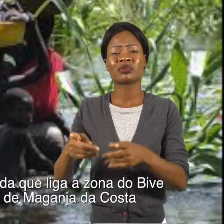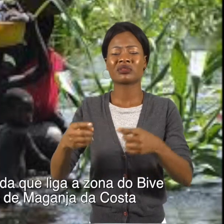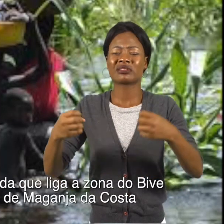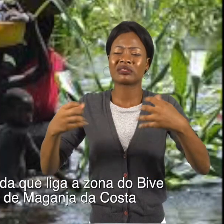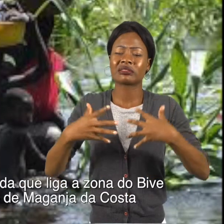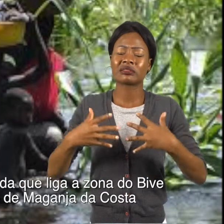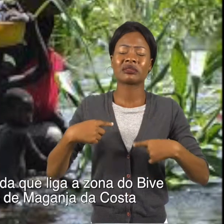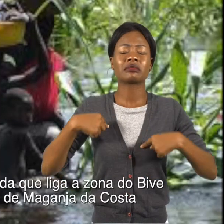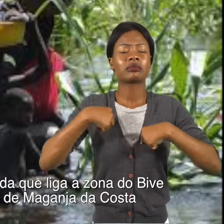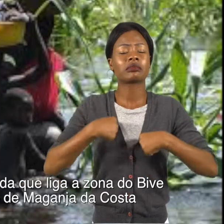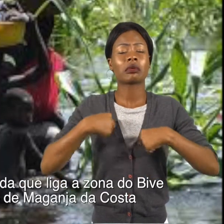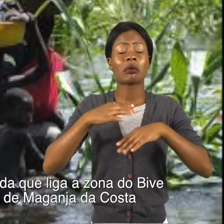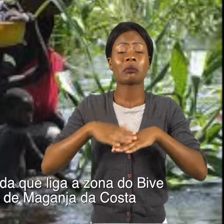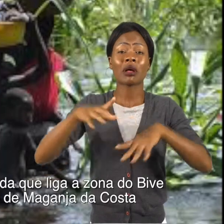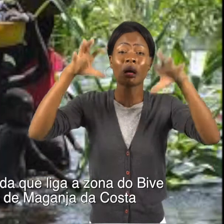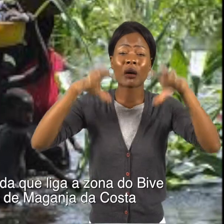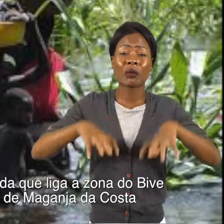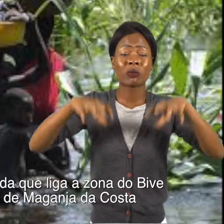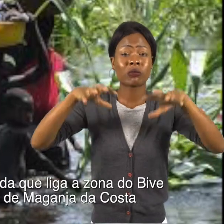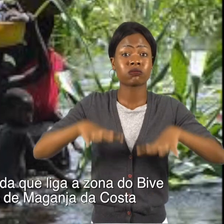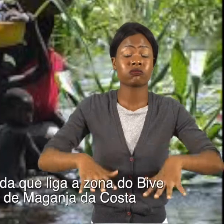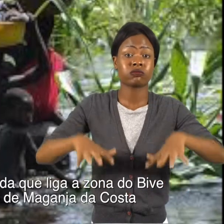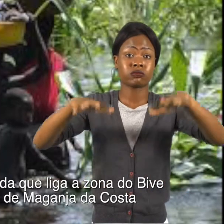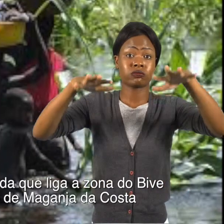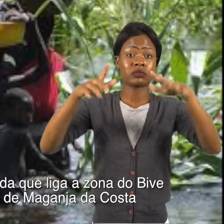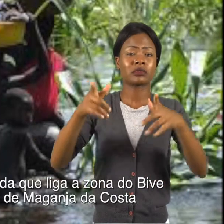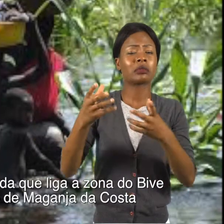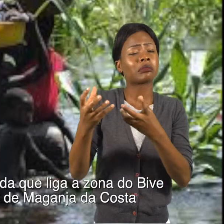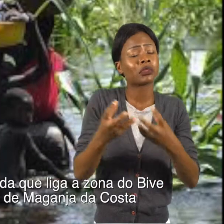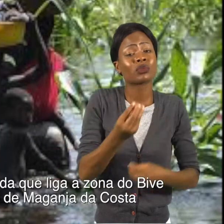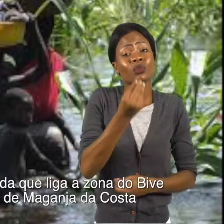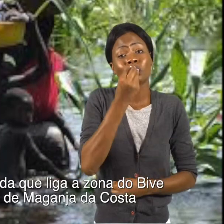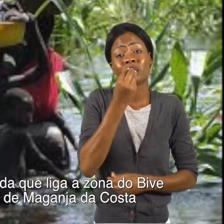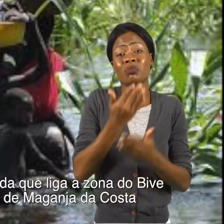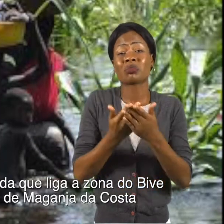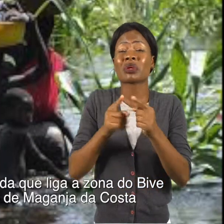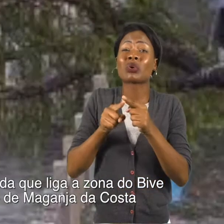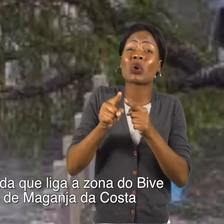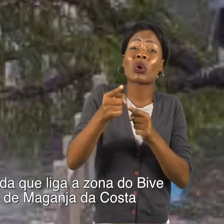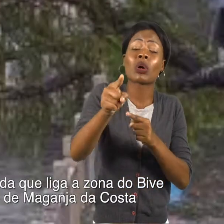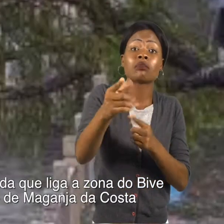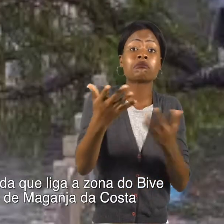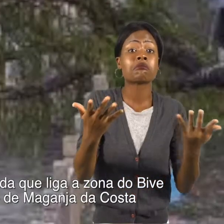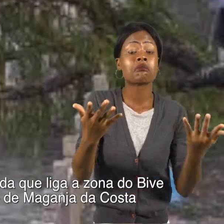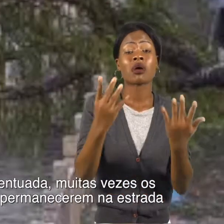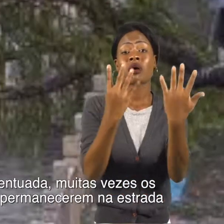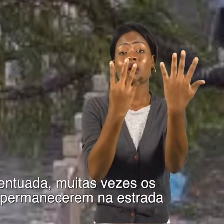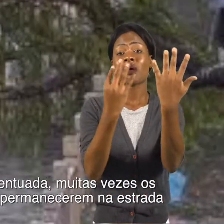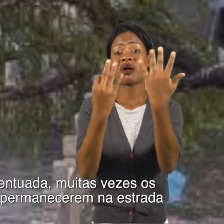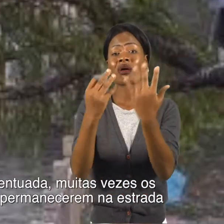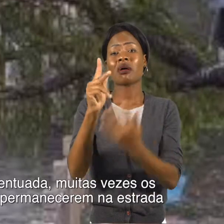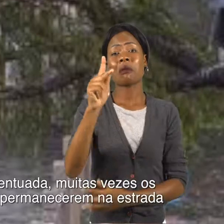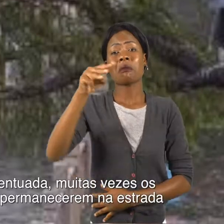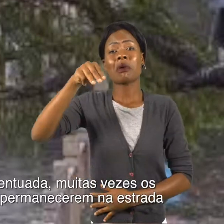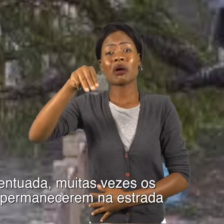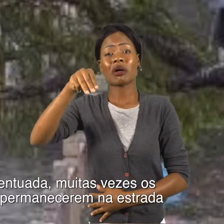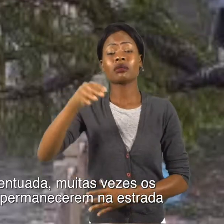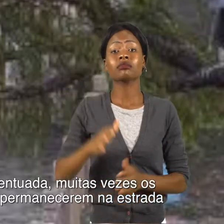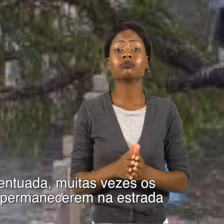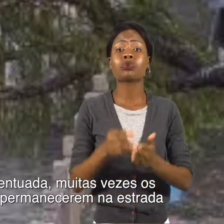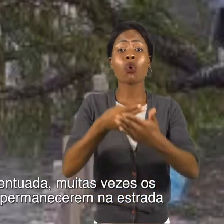quilômetros desta estrada que ligam a zona do Bive, em Mucuba, ao distrito de uma ganja da costa, apresentam a